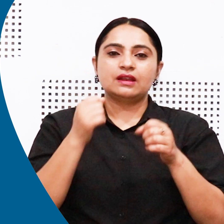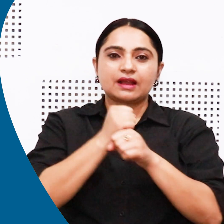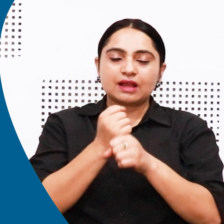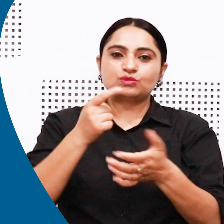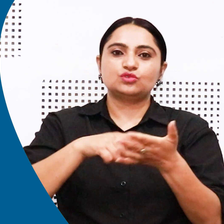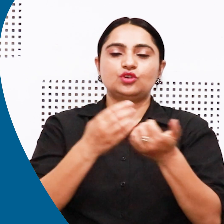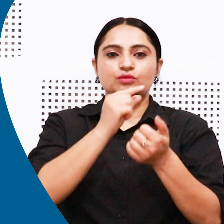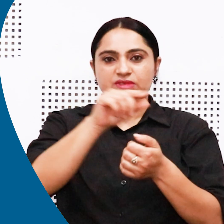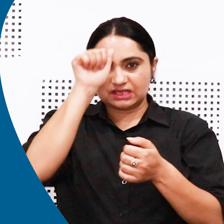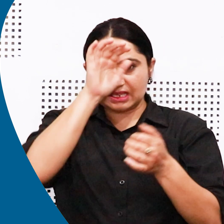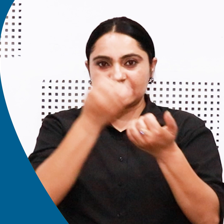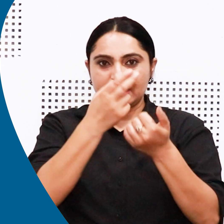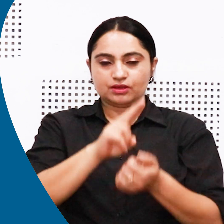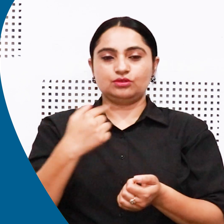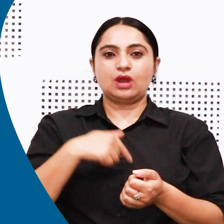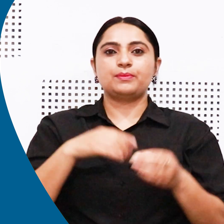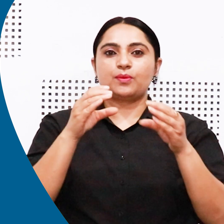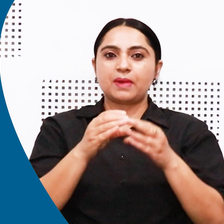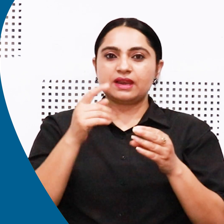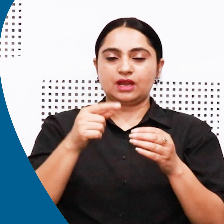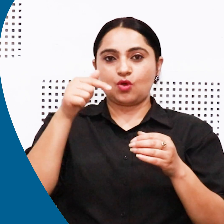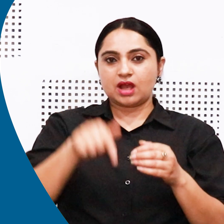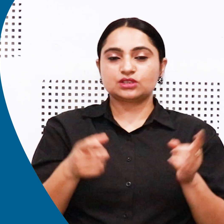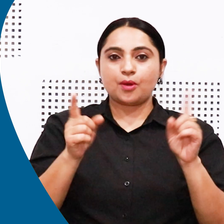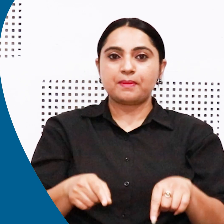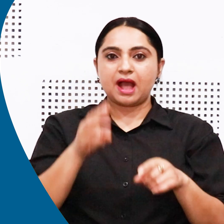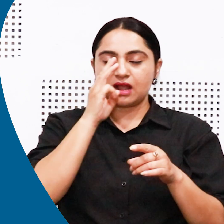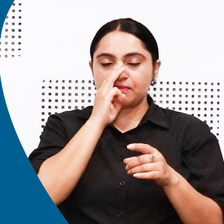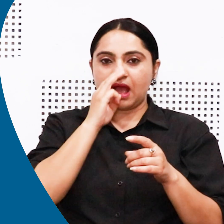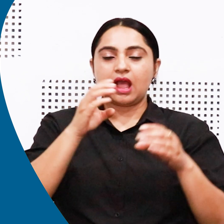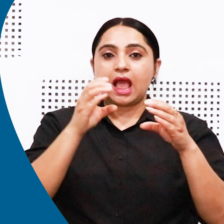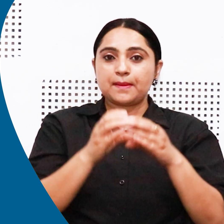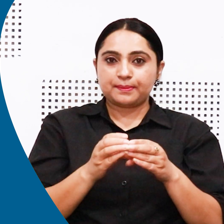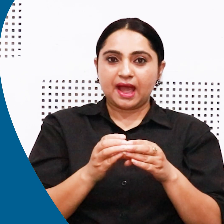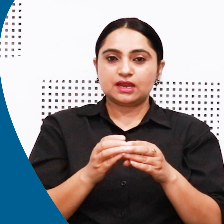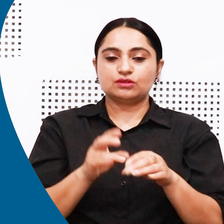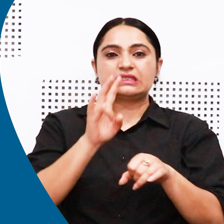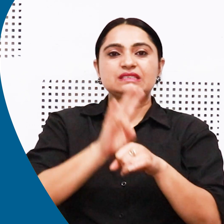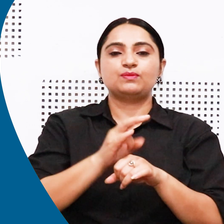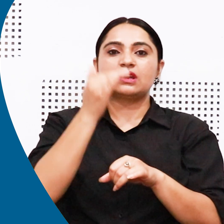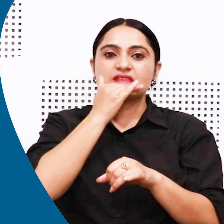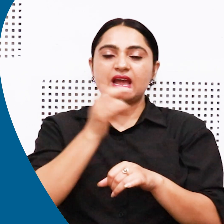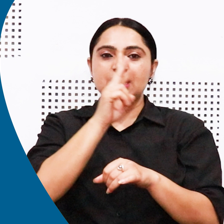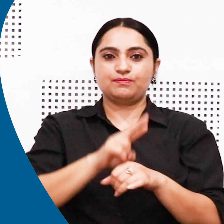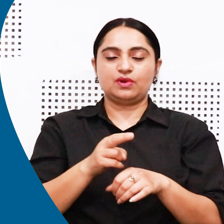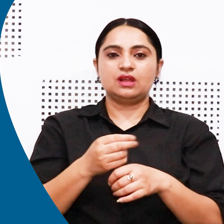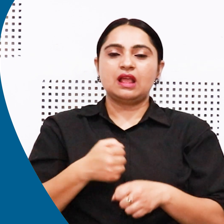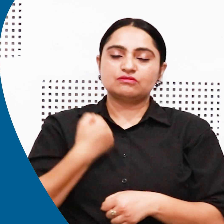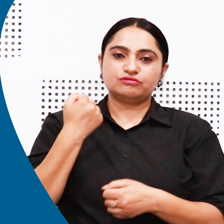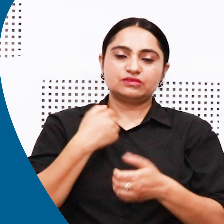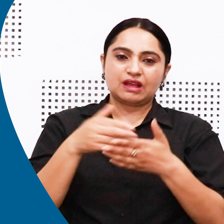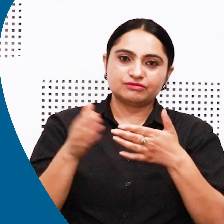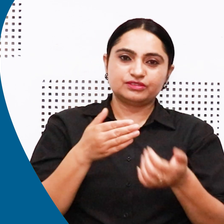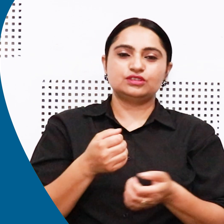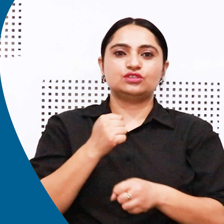जानकारी दिइएको थियो। कार्यक्रम हाम्रो पालिकाको आजको अङ्कमा पालिकाको सिपमूलक तालिम र स्वरोजगारमा